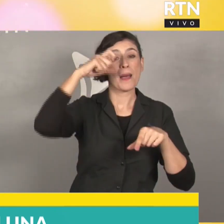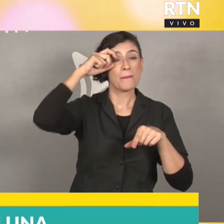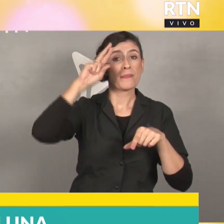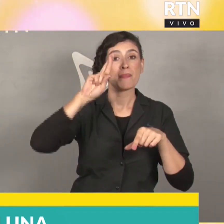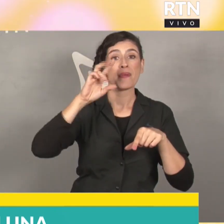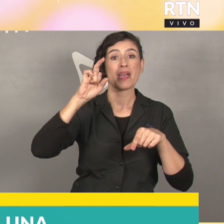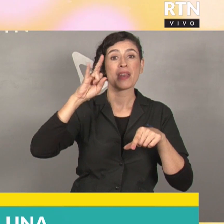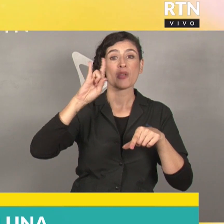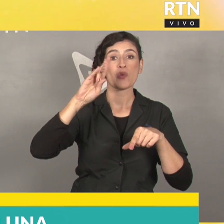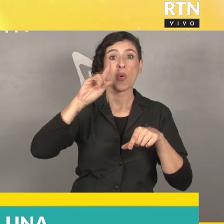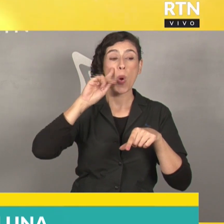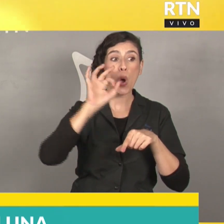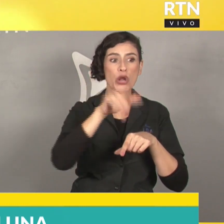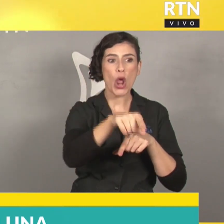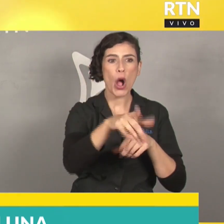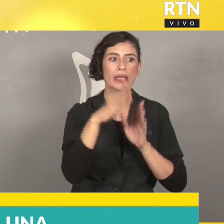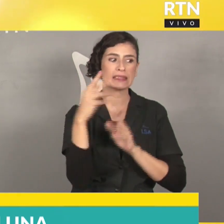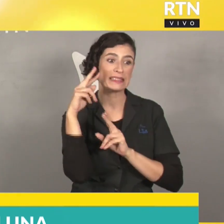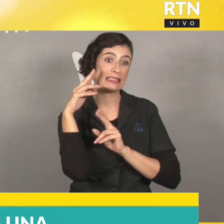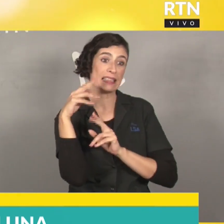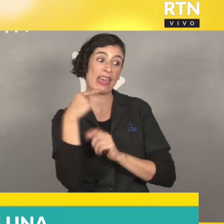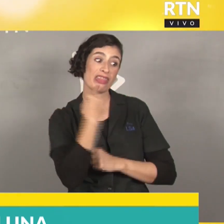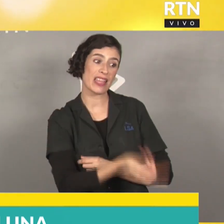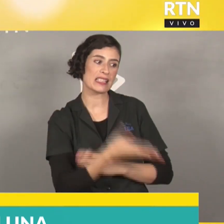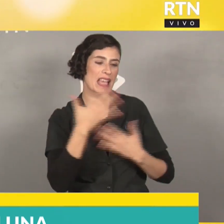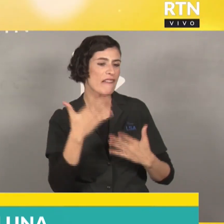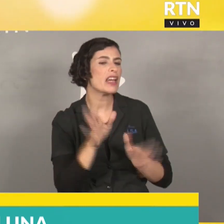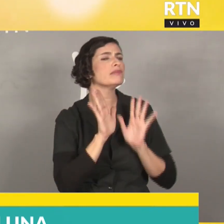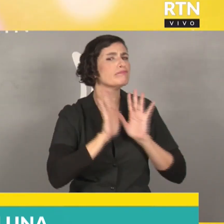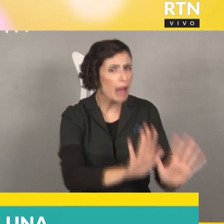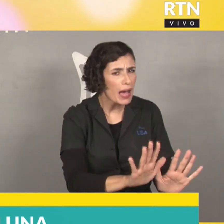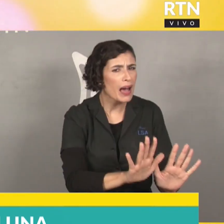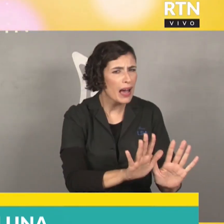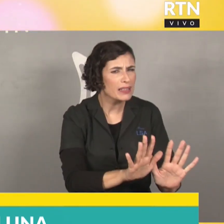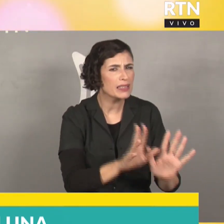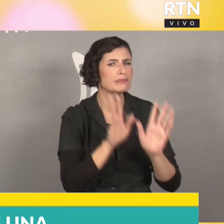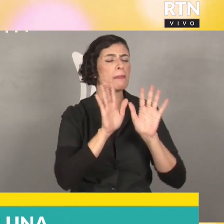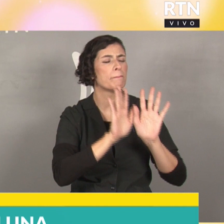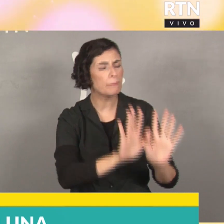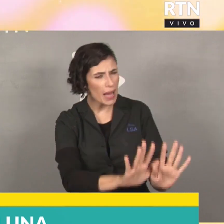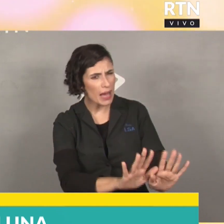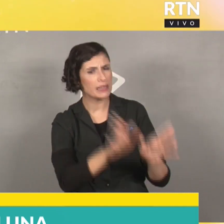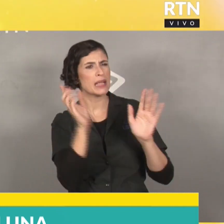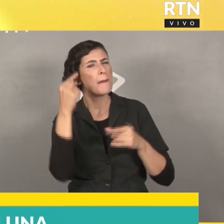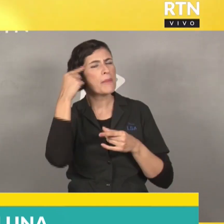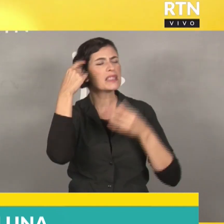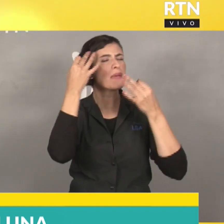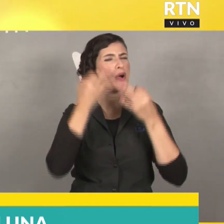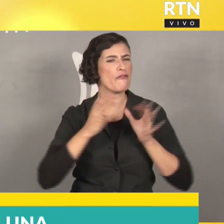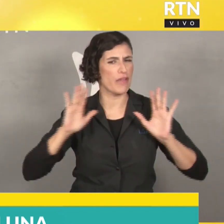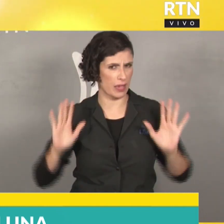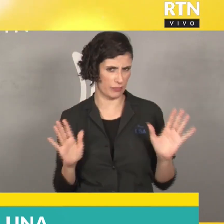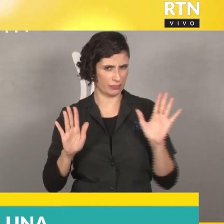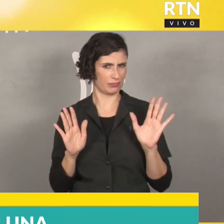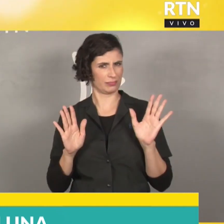retrógrado, que nos está invitando a reevaluar nuestras situaciones personales, sí, y nos está diciendo, no, pará, pensemos bien lo que vamos a